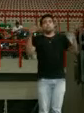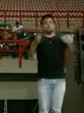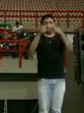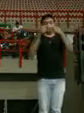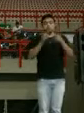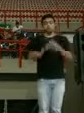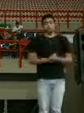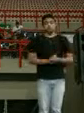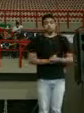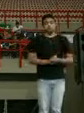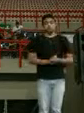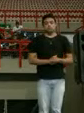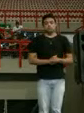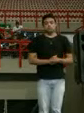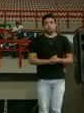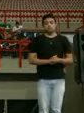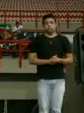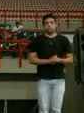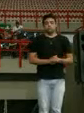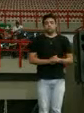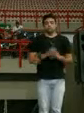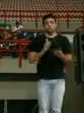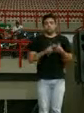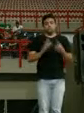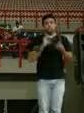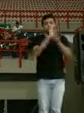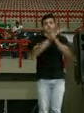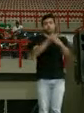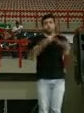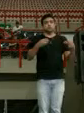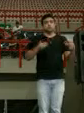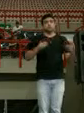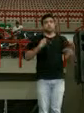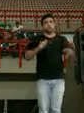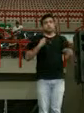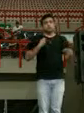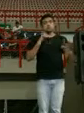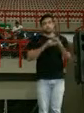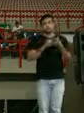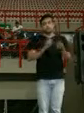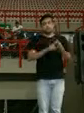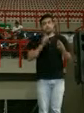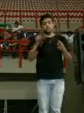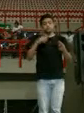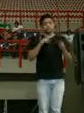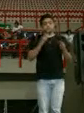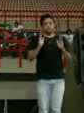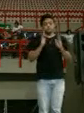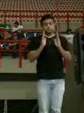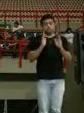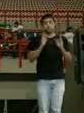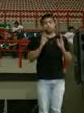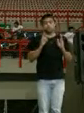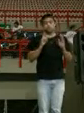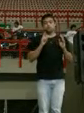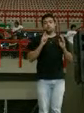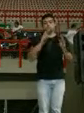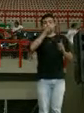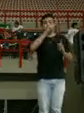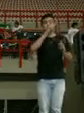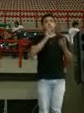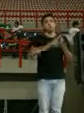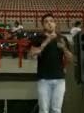adequa. Olhe por favor aí, nos seres vivos e do outro lado, intervalos de frequência.